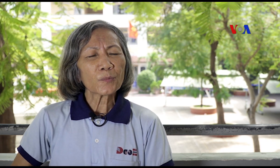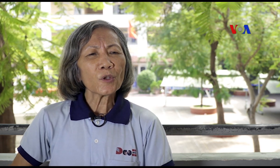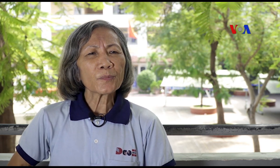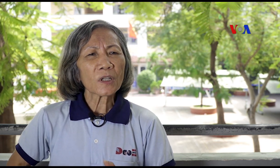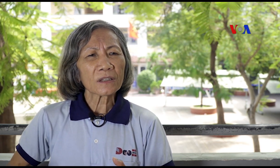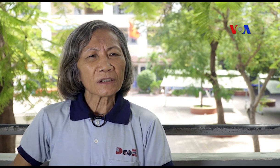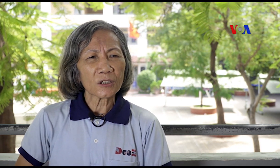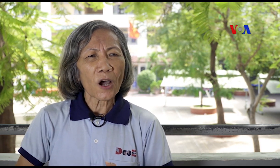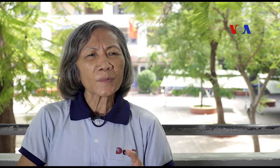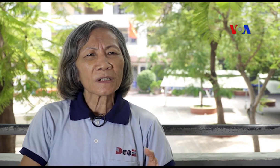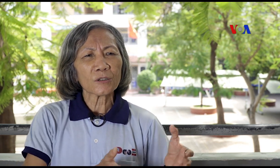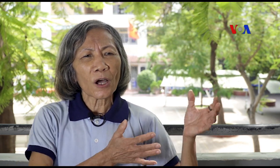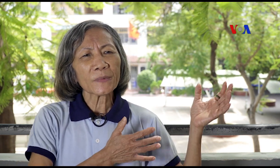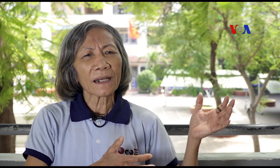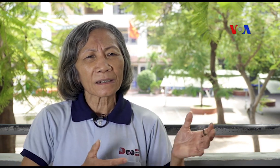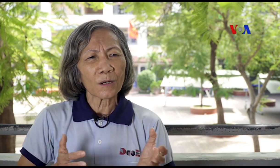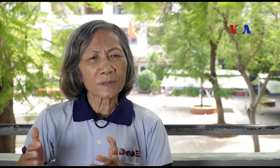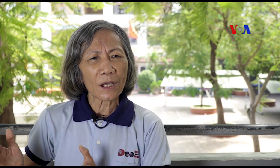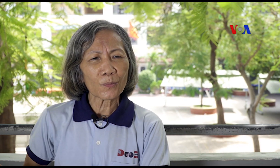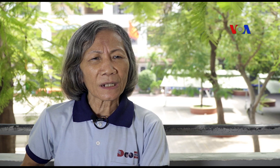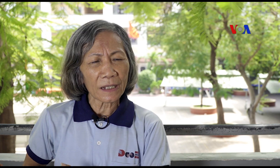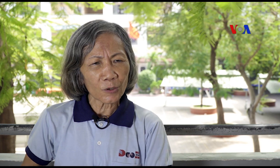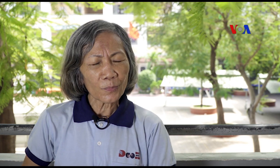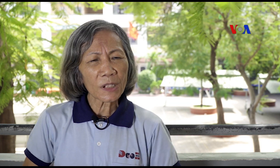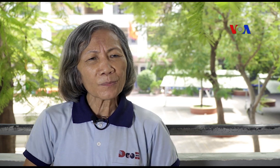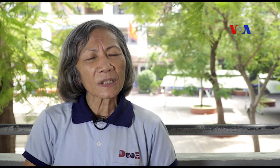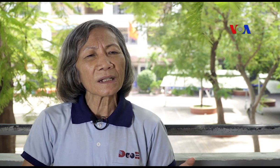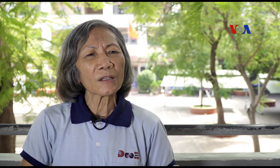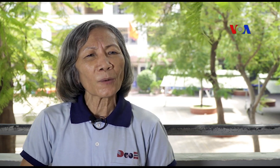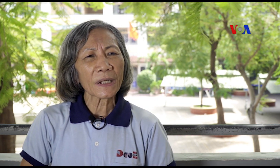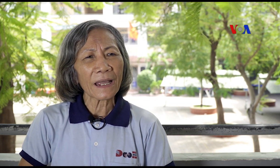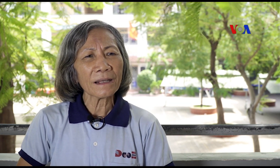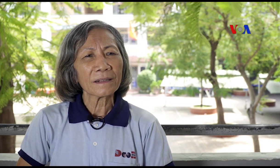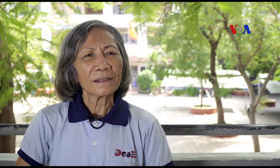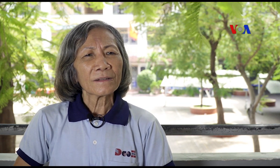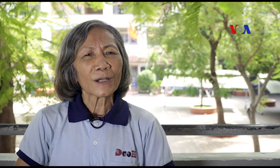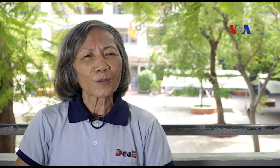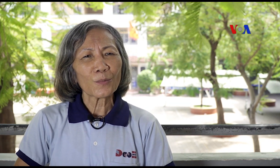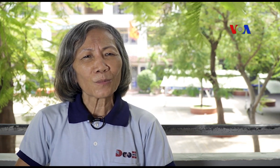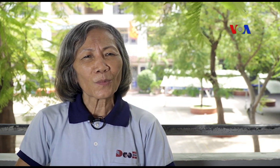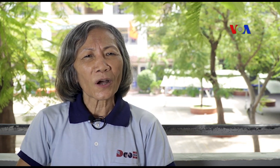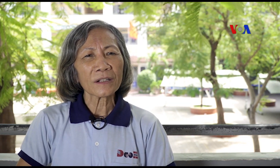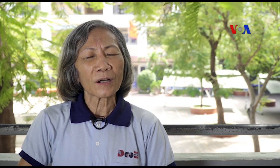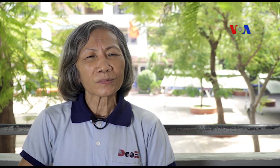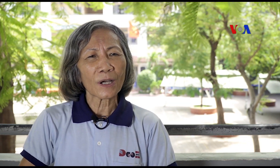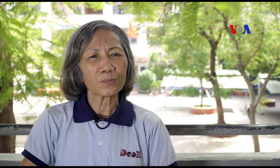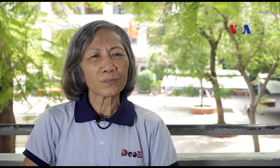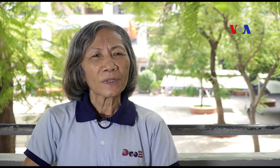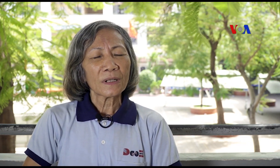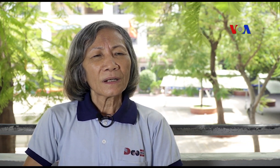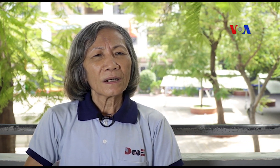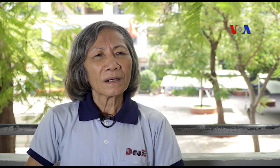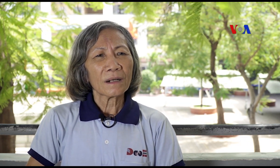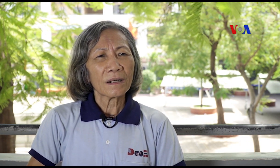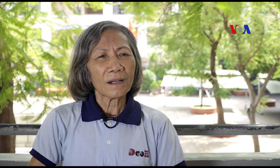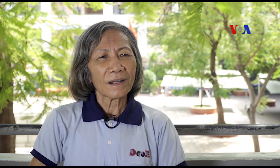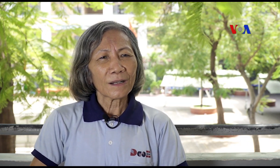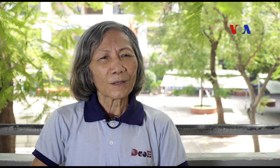Để mà từ từ giúp cho từng nhóm thành công, xong mình lại giúp tiếp những cái nhóm khác. Và tôi mong mỏi cộng đồng